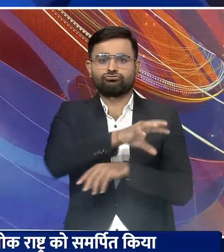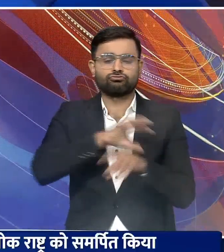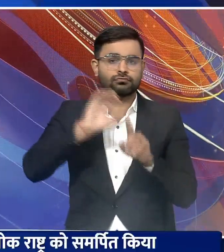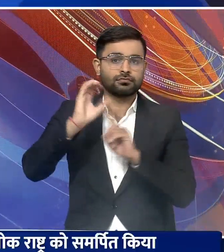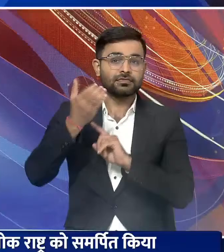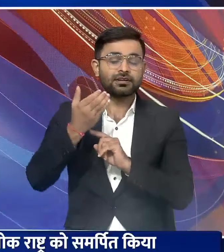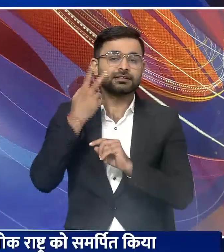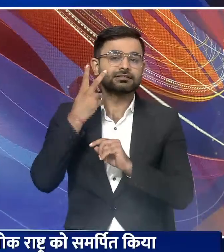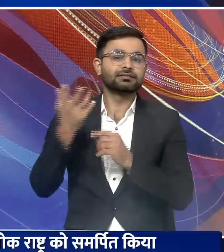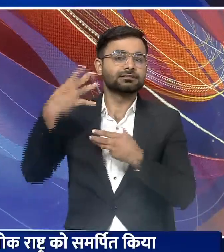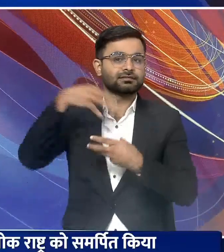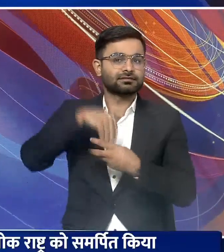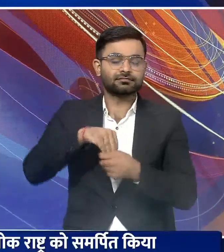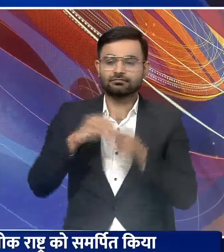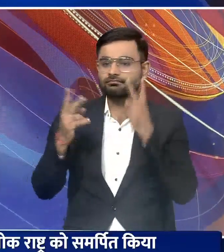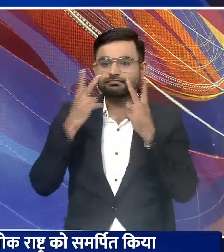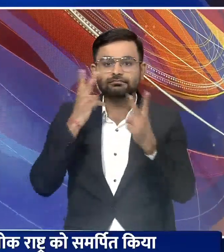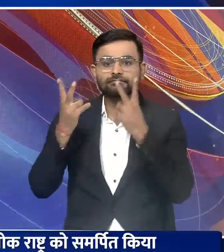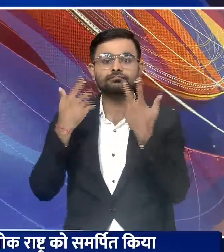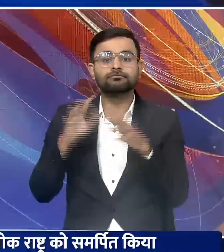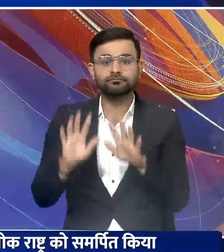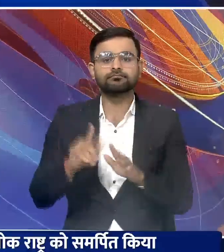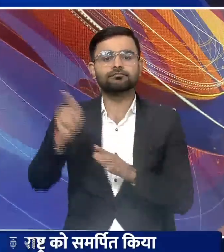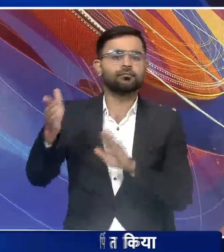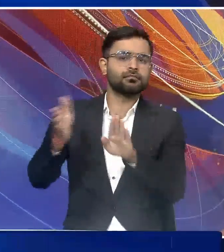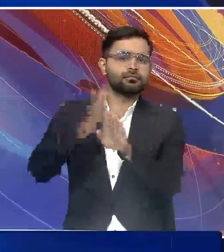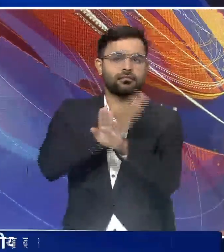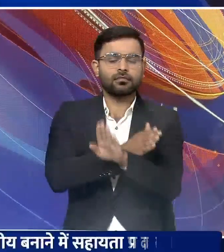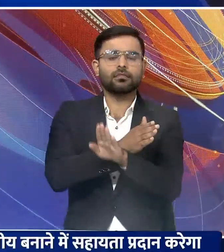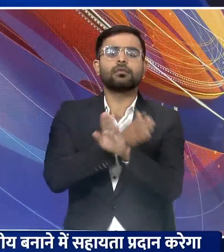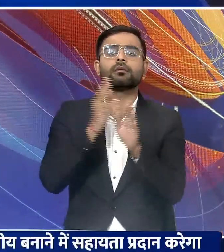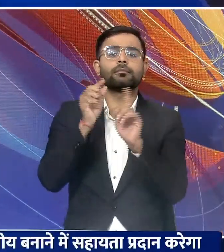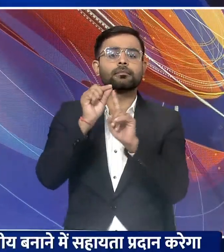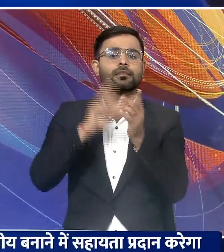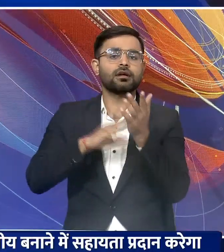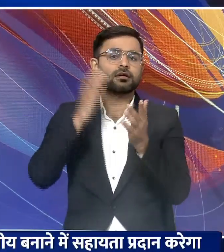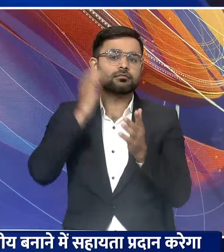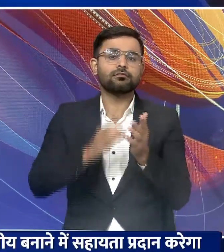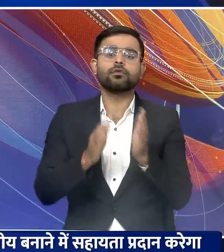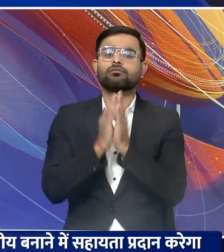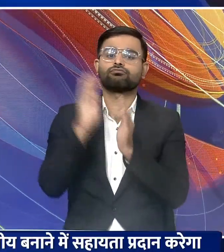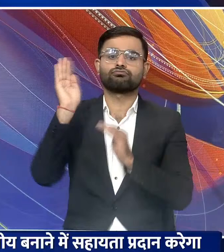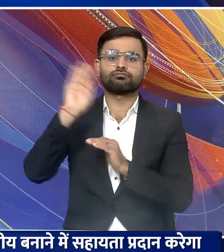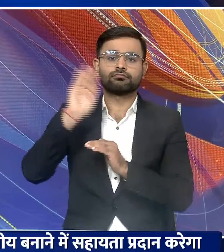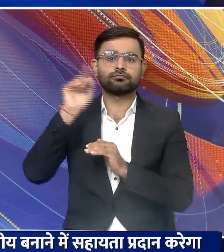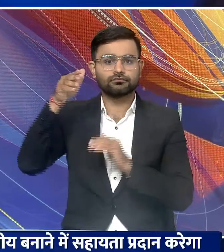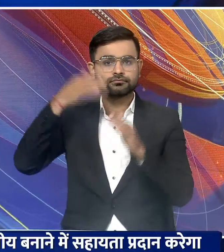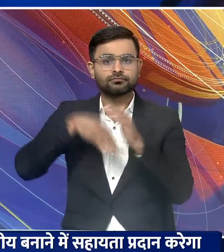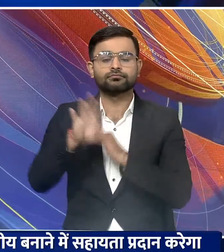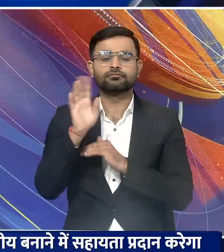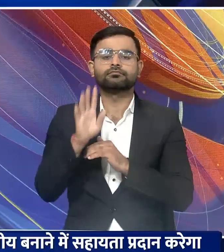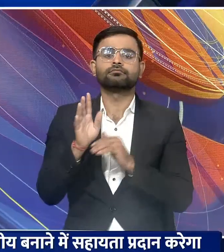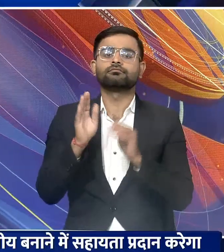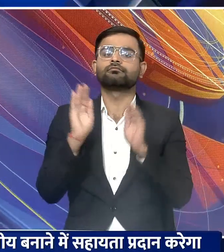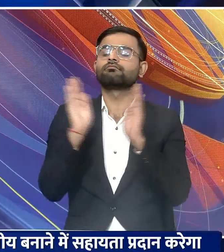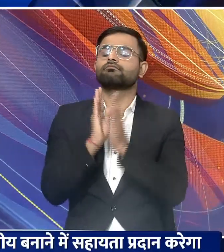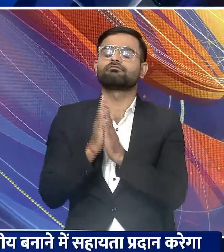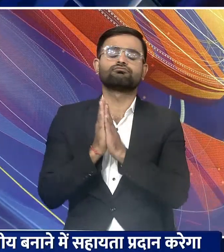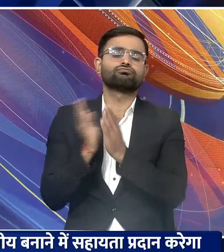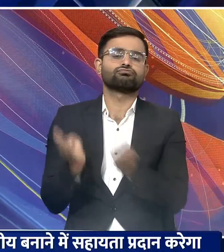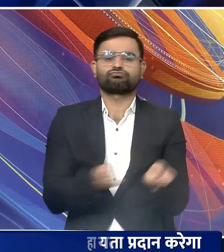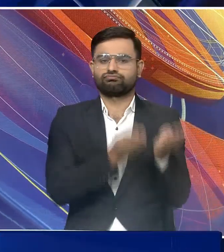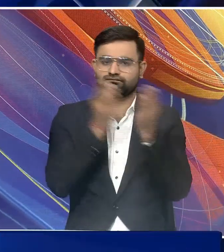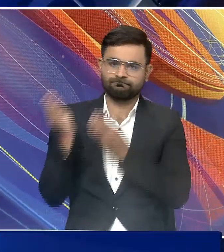सांस्कृतिक झलक भी देखने को मिली। इससे पहले प्रधानमंत्री श्री महाकालेश्वर मंदिर में महाकाल की